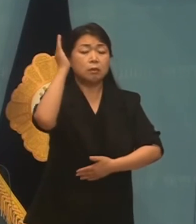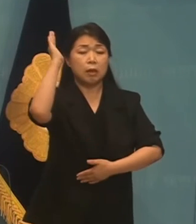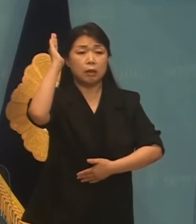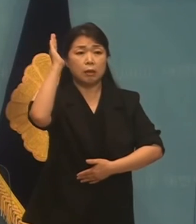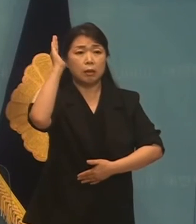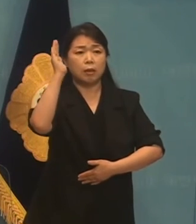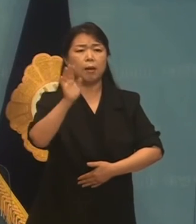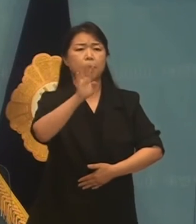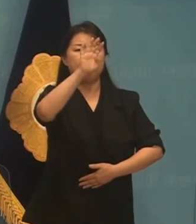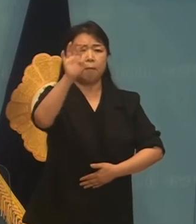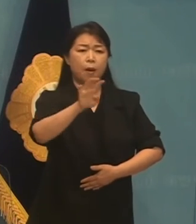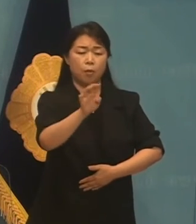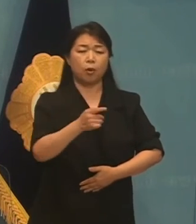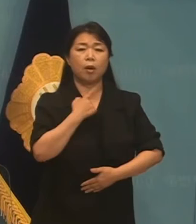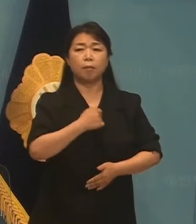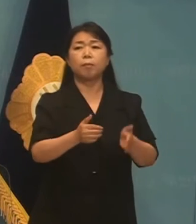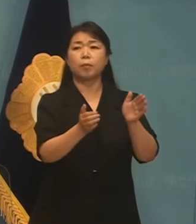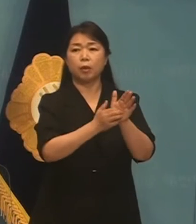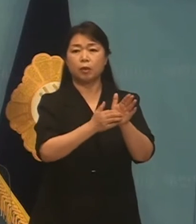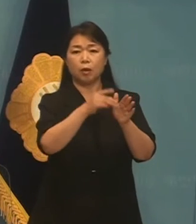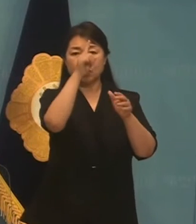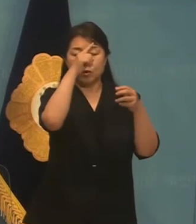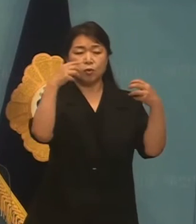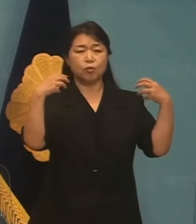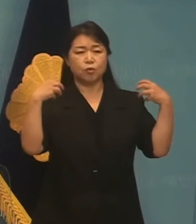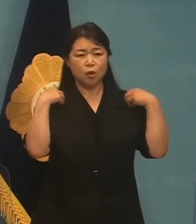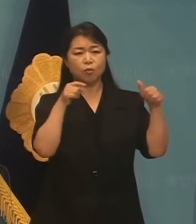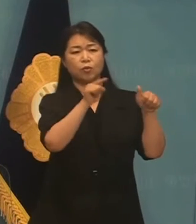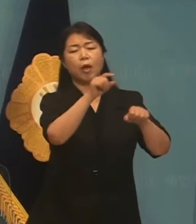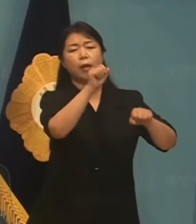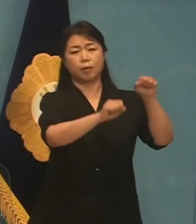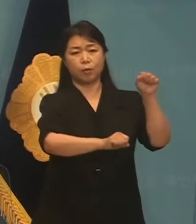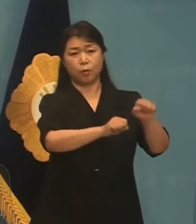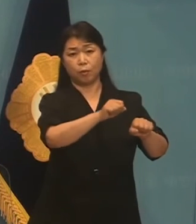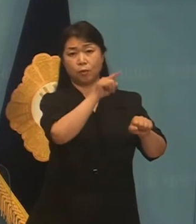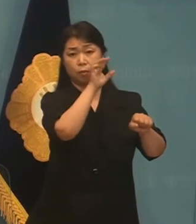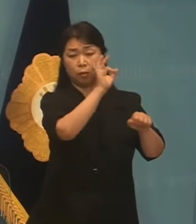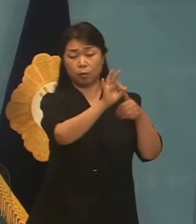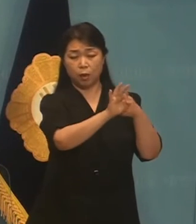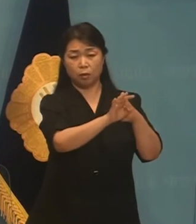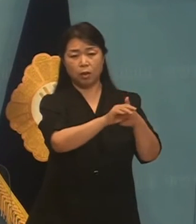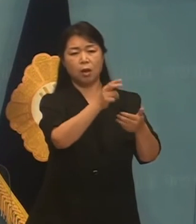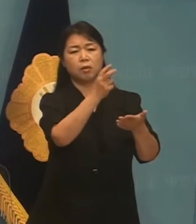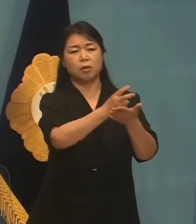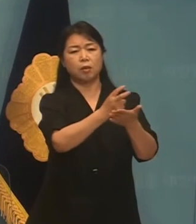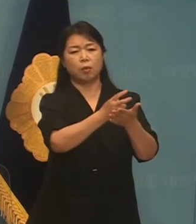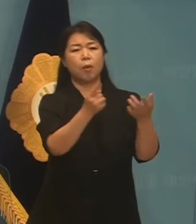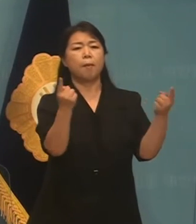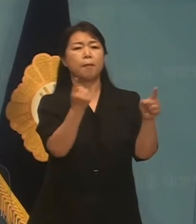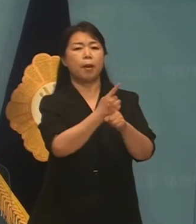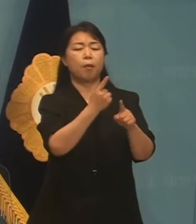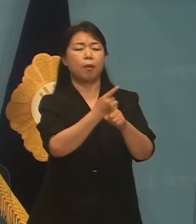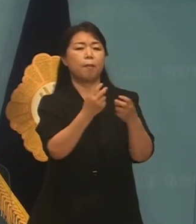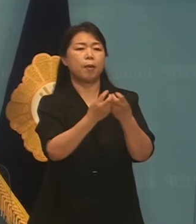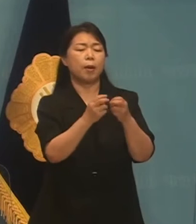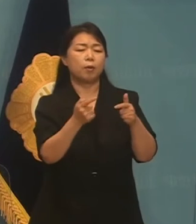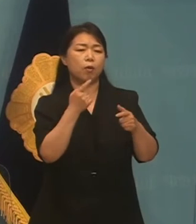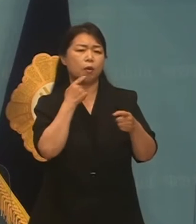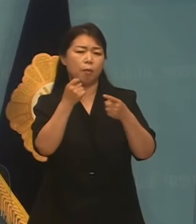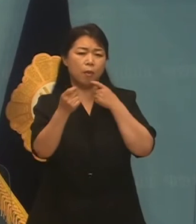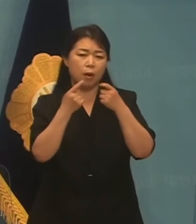외침을 반복해온 정부 당국의 행태는 제도적 대안이 아니라